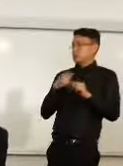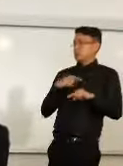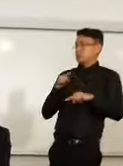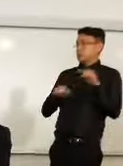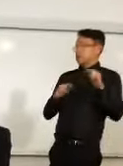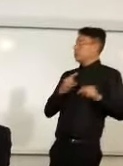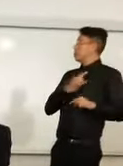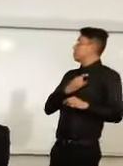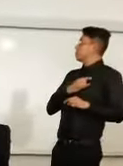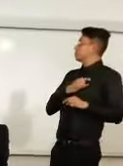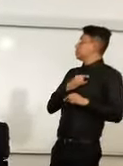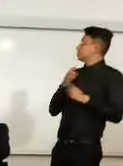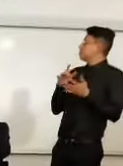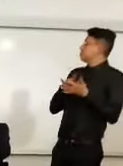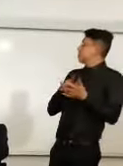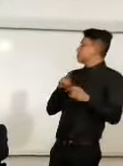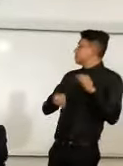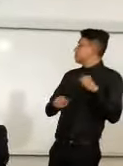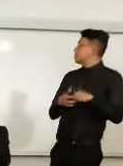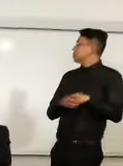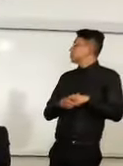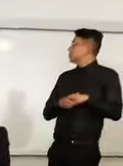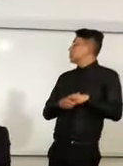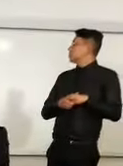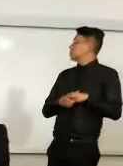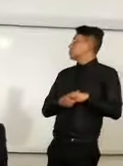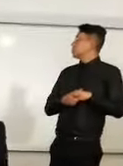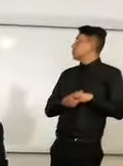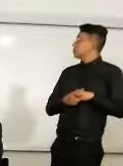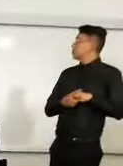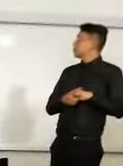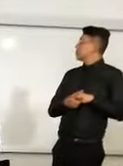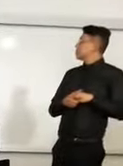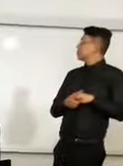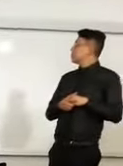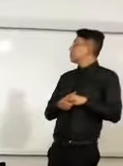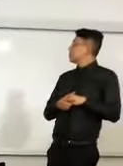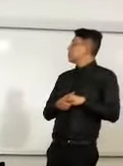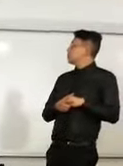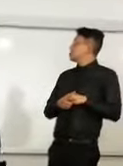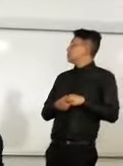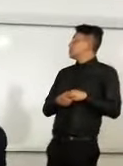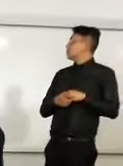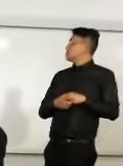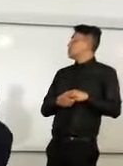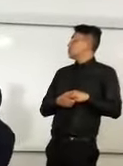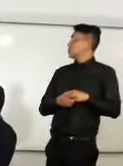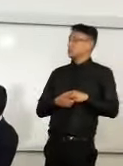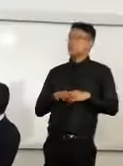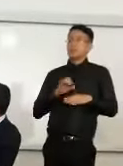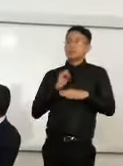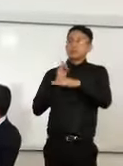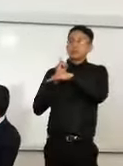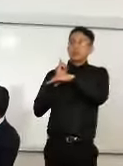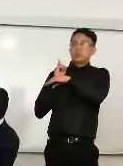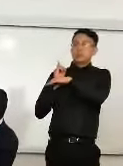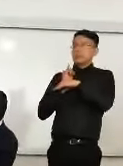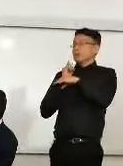asistir. Y se invitó a la Asociación Colombiana de Universidades, ASCUM. Por parte de la